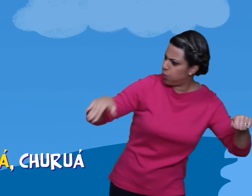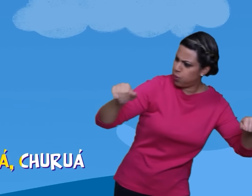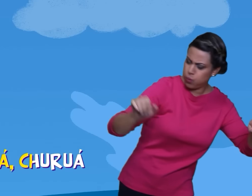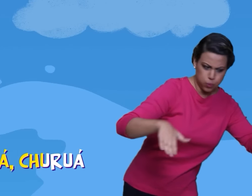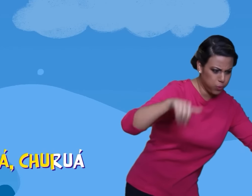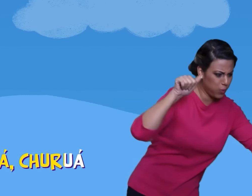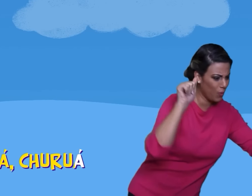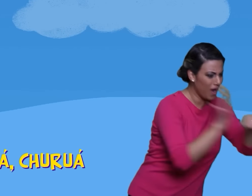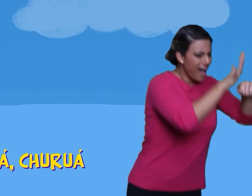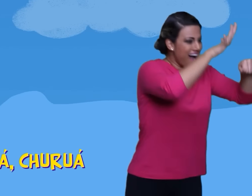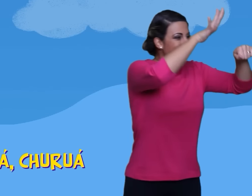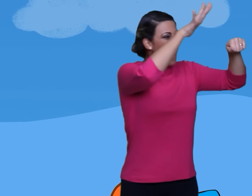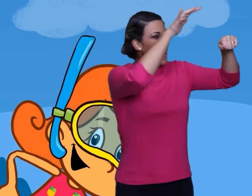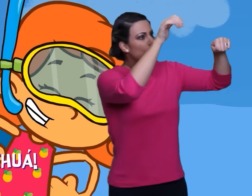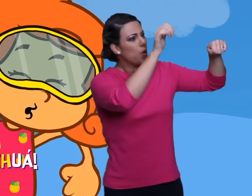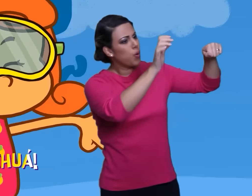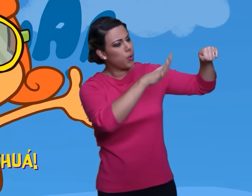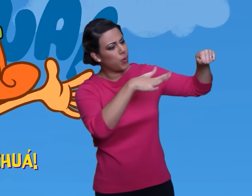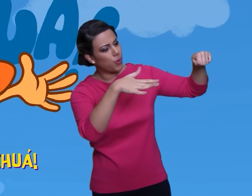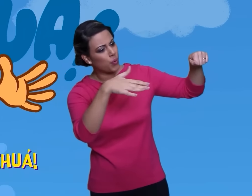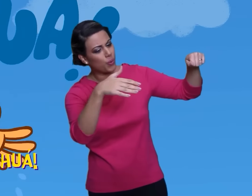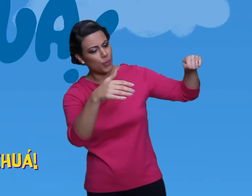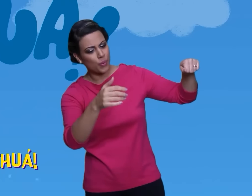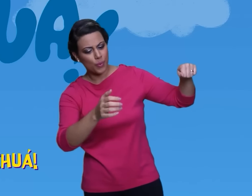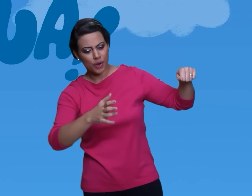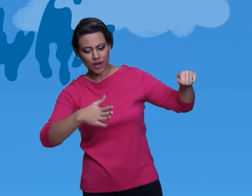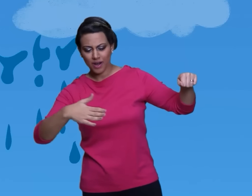churuá, churuá, chuá,